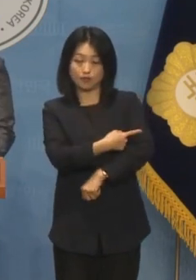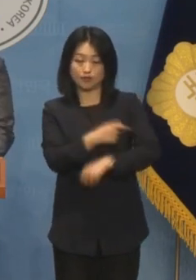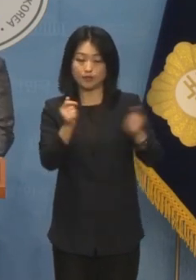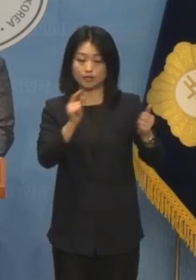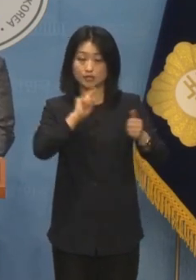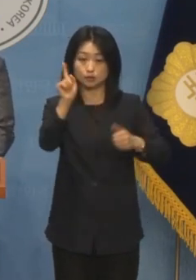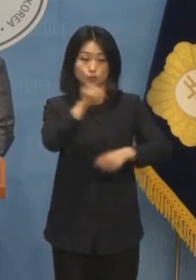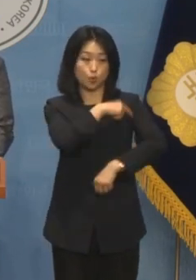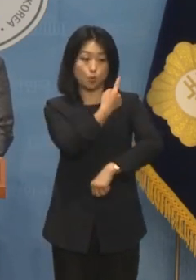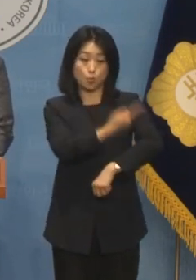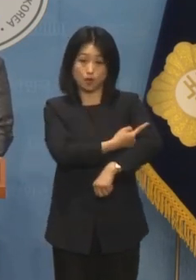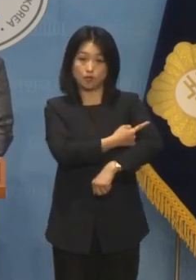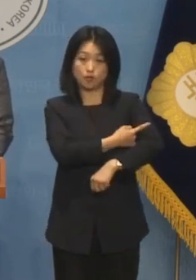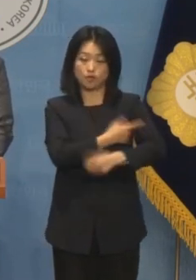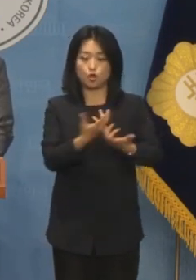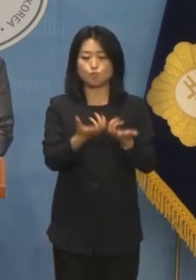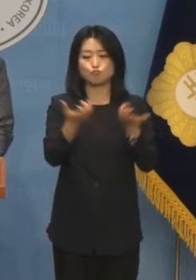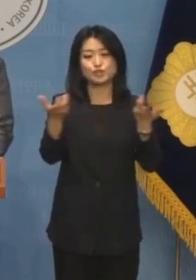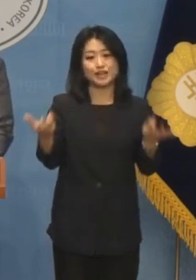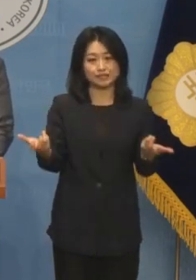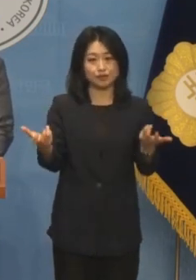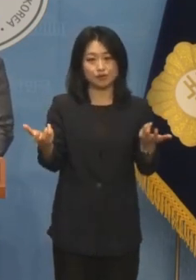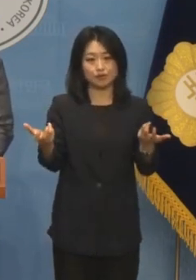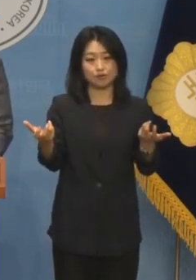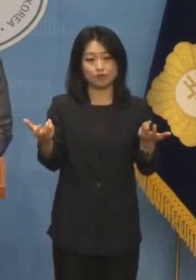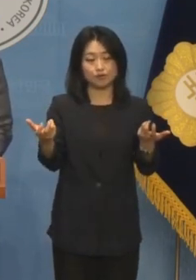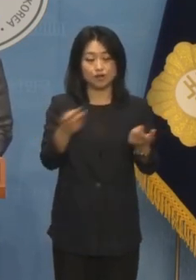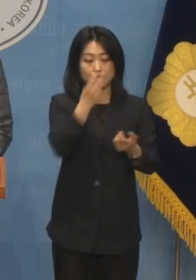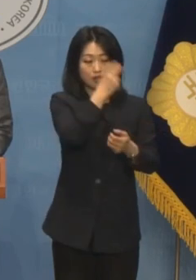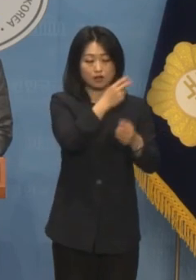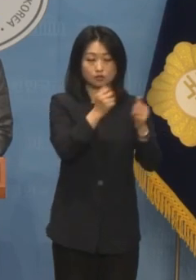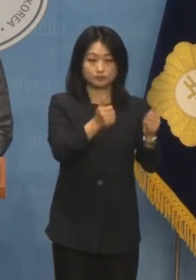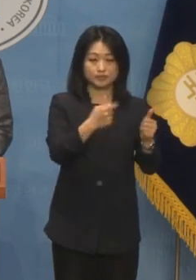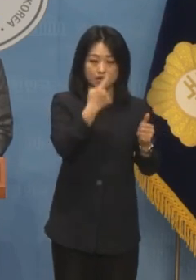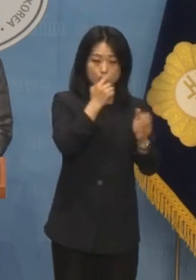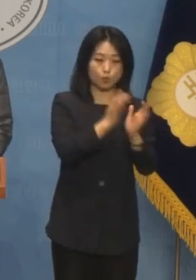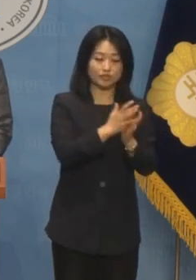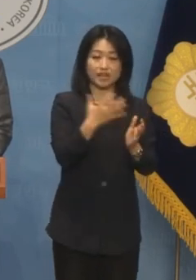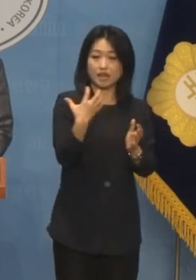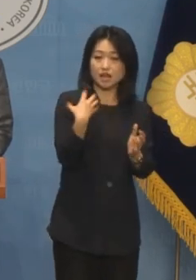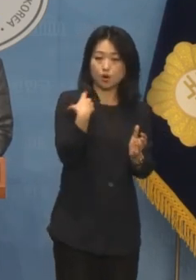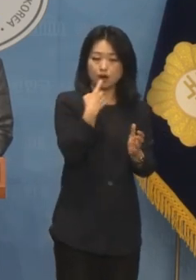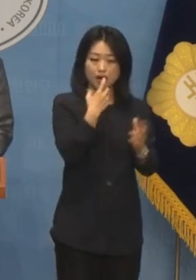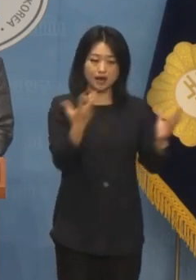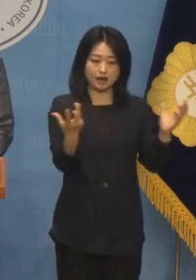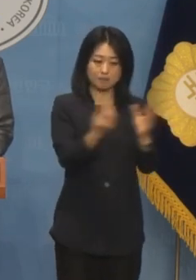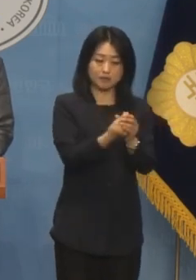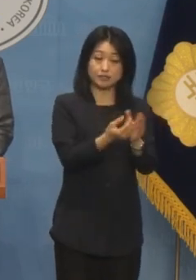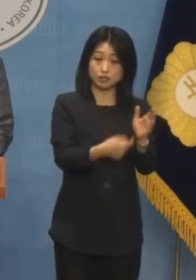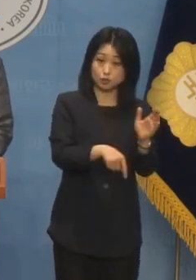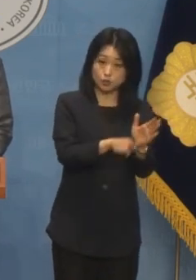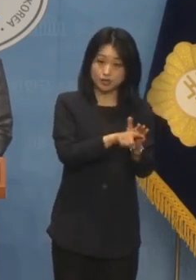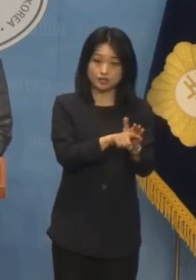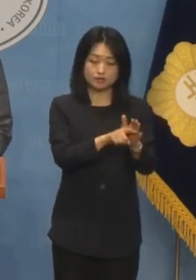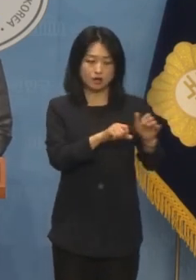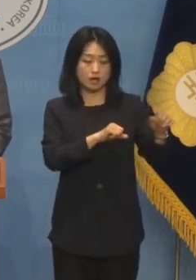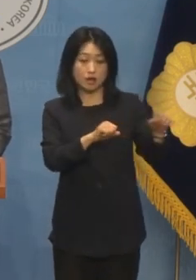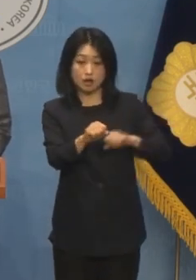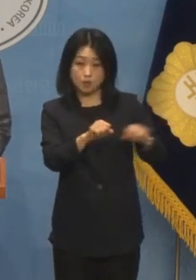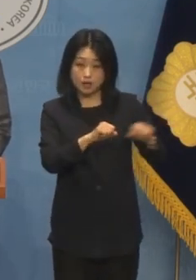수사권과 기소권을 완벽하게 분리해서 검찰이 자기 역할을 제대로 할 수 있도록 검찰의 활로를 틀어주는